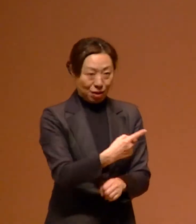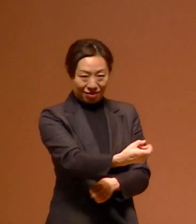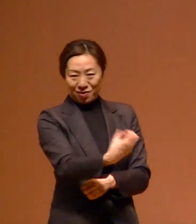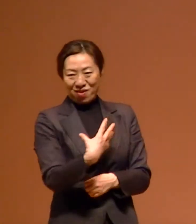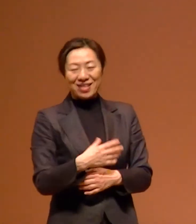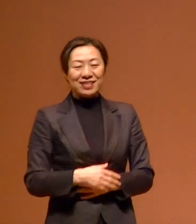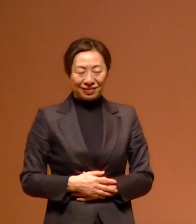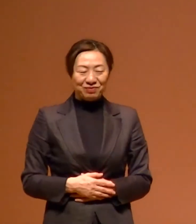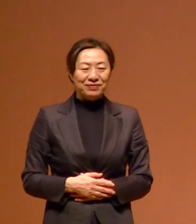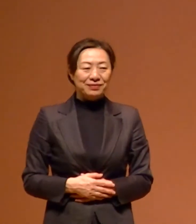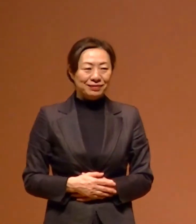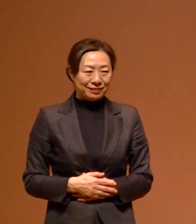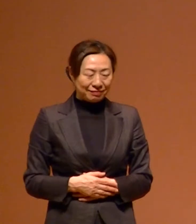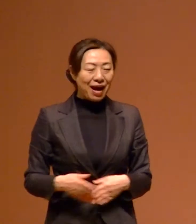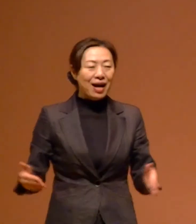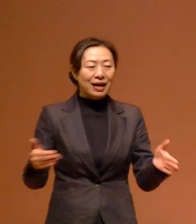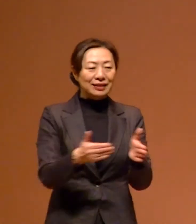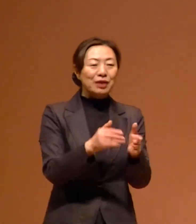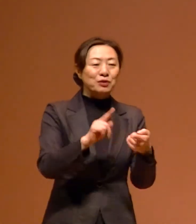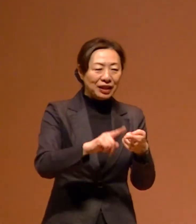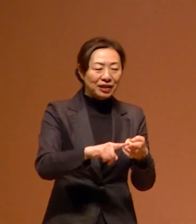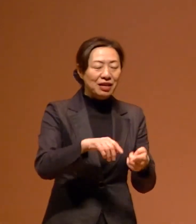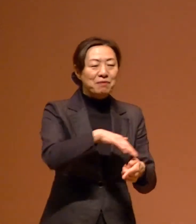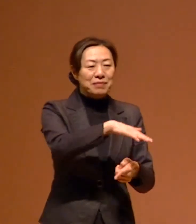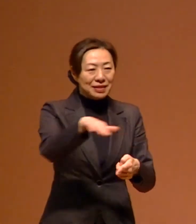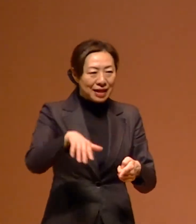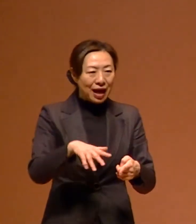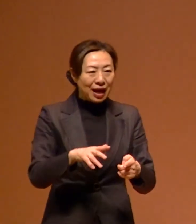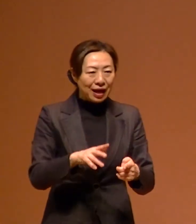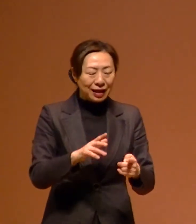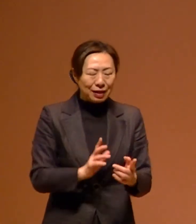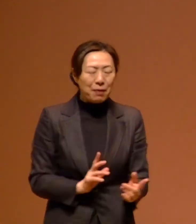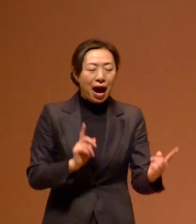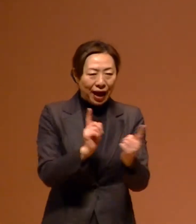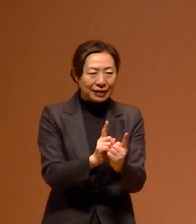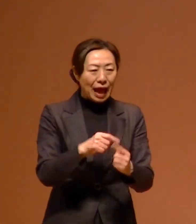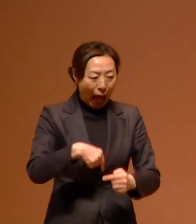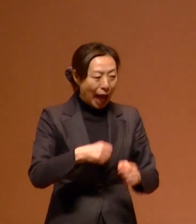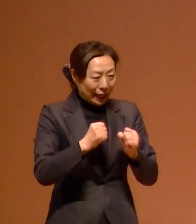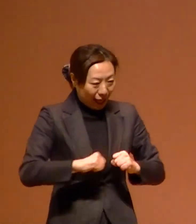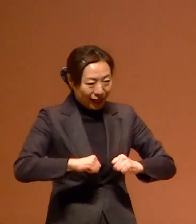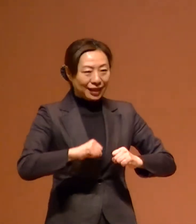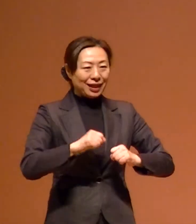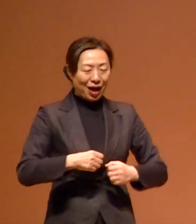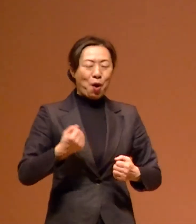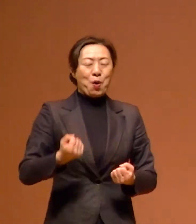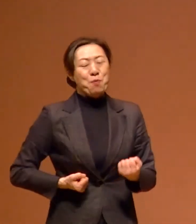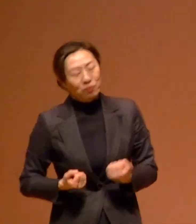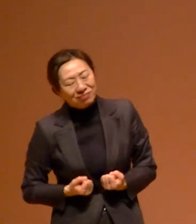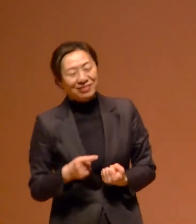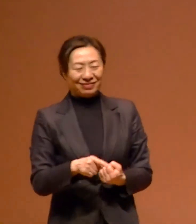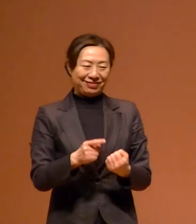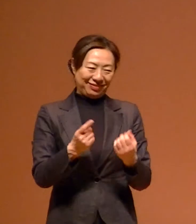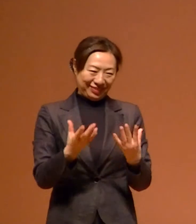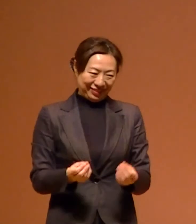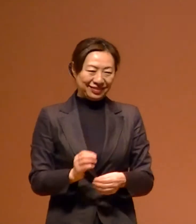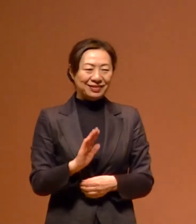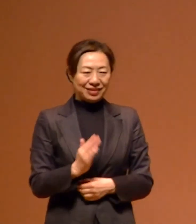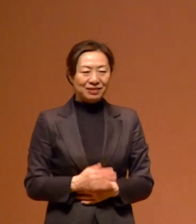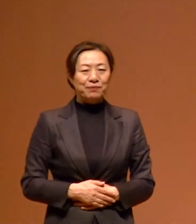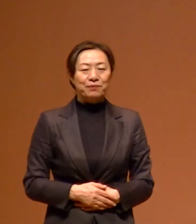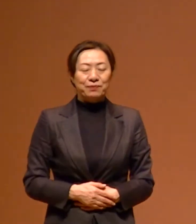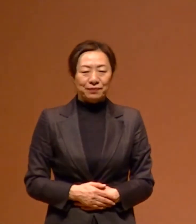まあ最終的にはみんなで会って、まあ、笑い話になってるんですけども、でそれ一